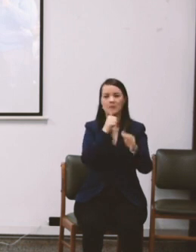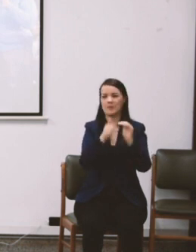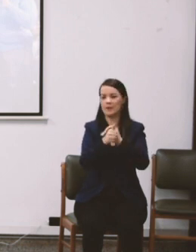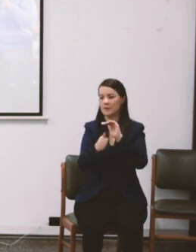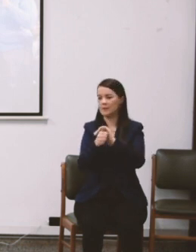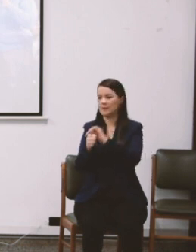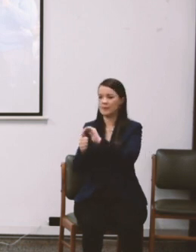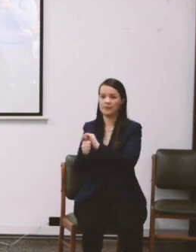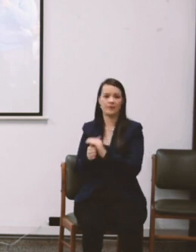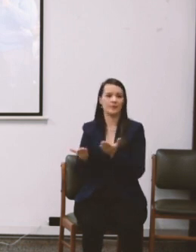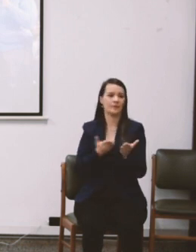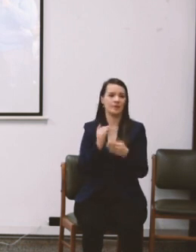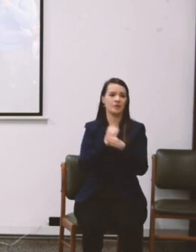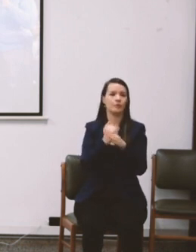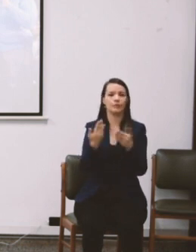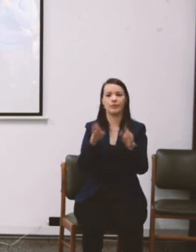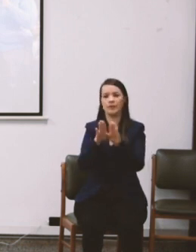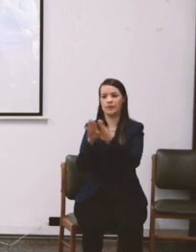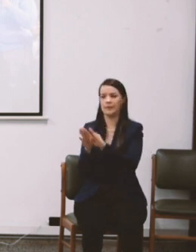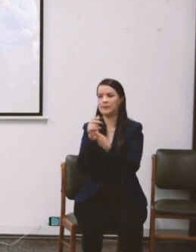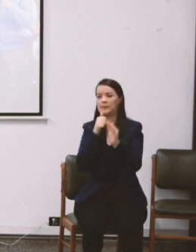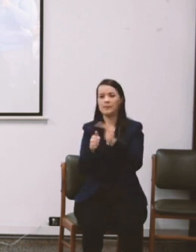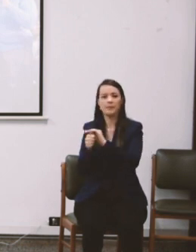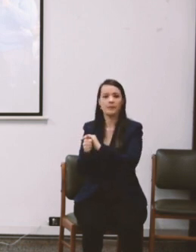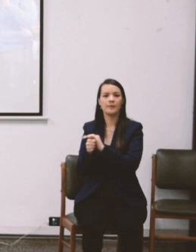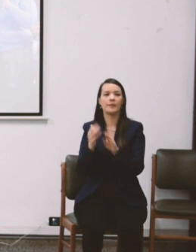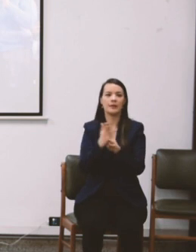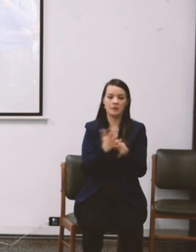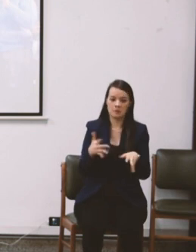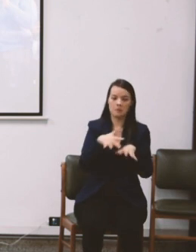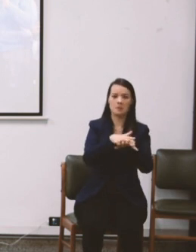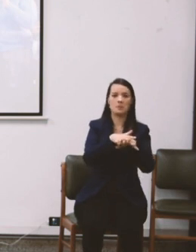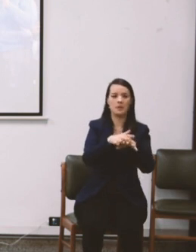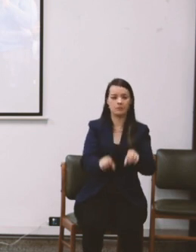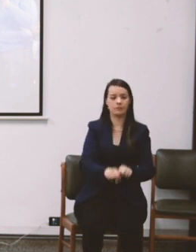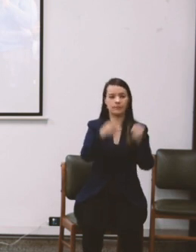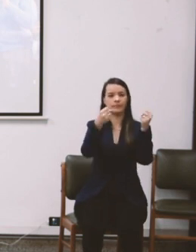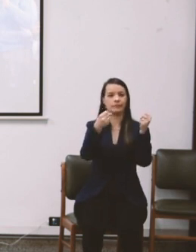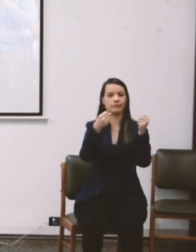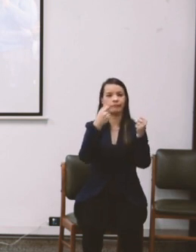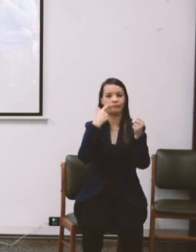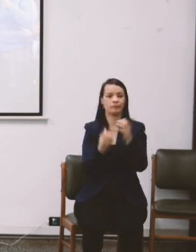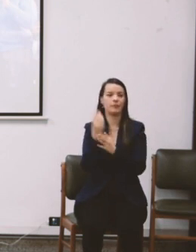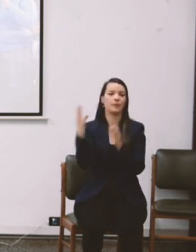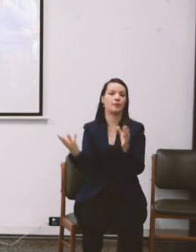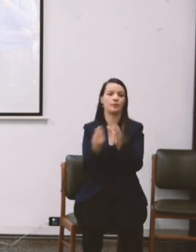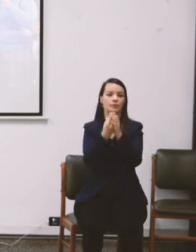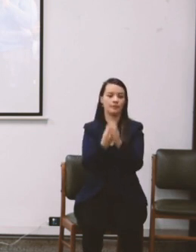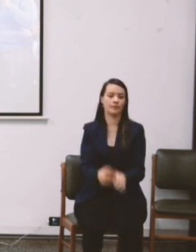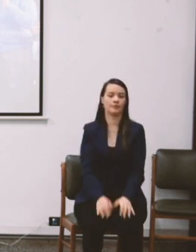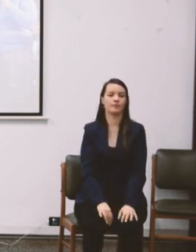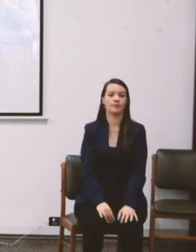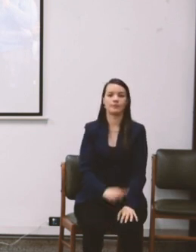los servicios. Entonces una cantidad de cosas que atentaron directamente a lo que estaba supuestamente se hizo para contrarrestar, o sea, para que ellos pudieran